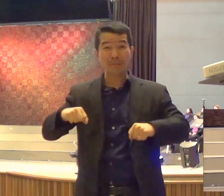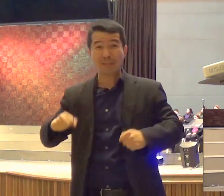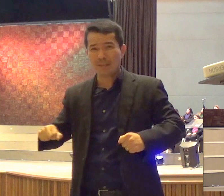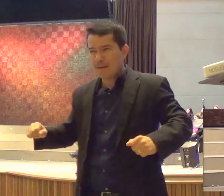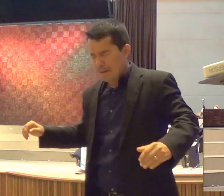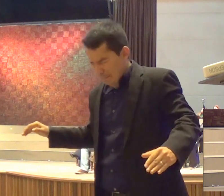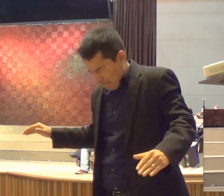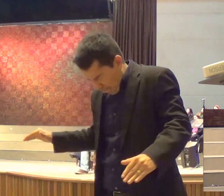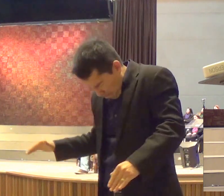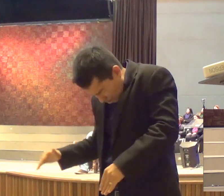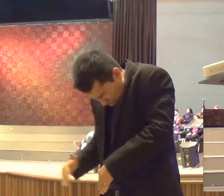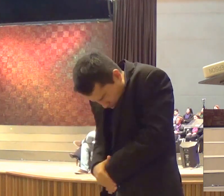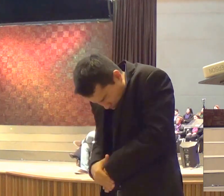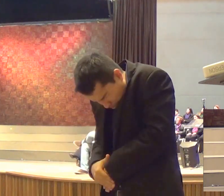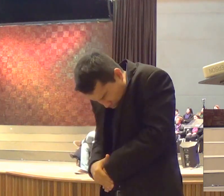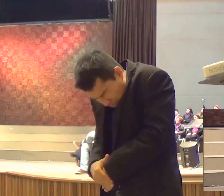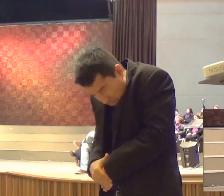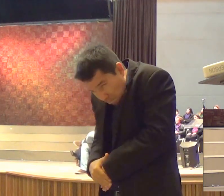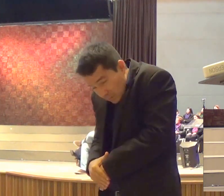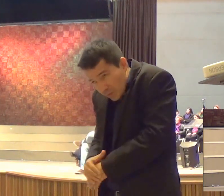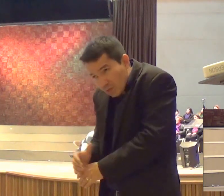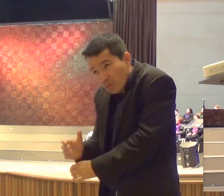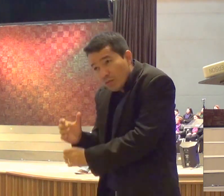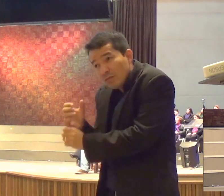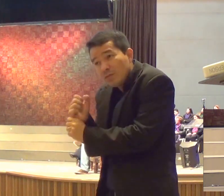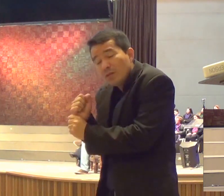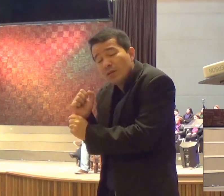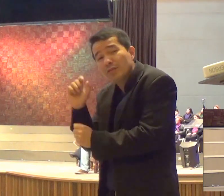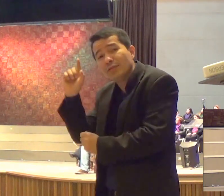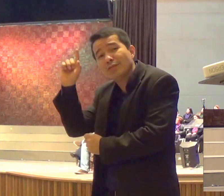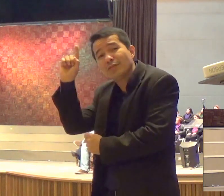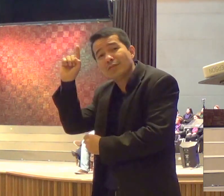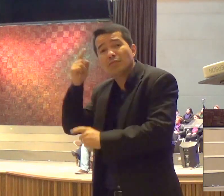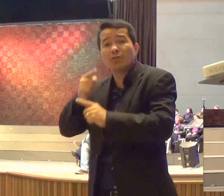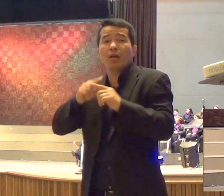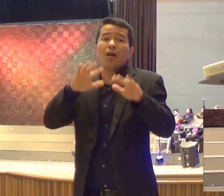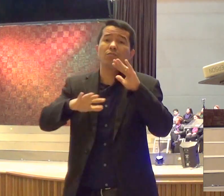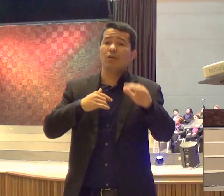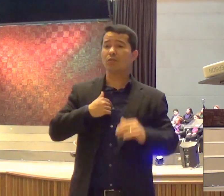aquilo que eu sinto ao que eu sei